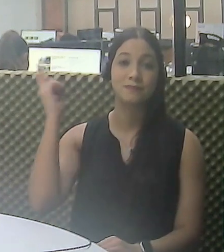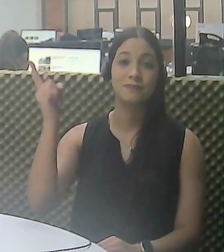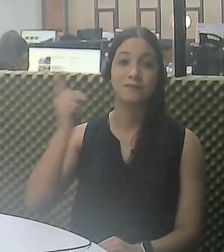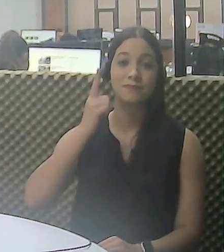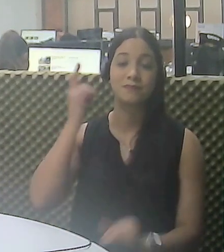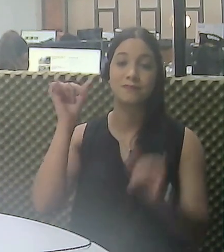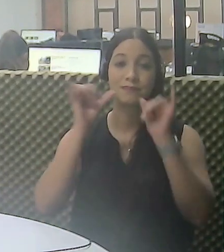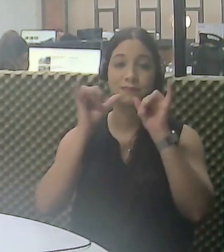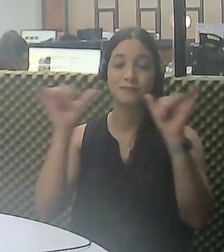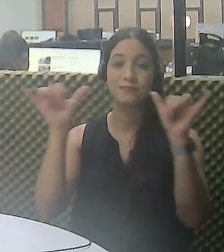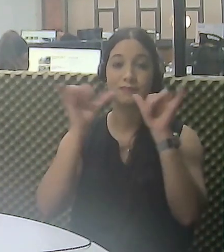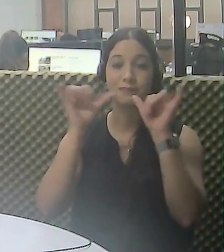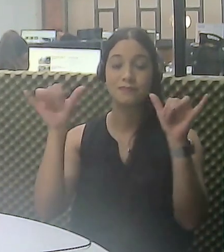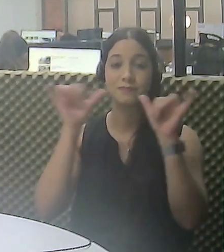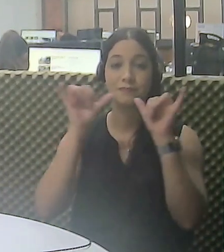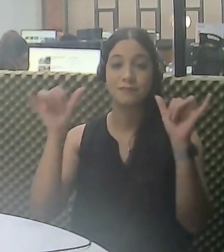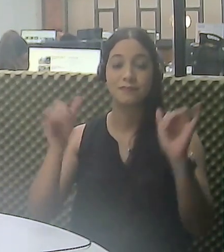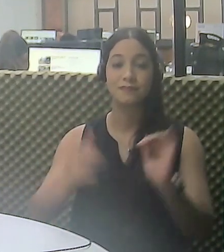Giro de